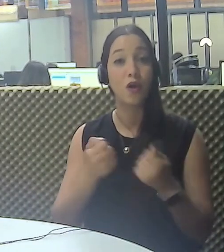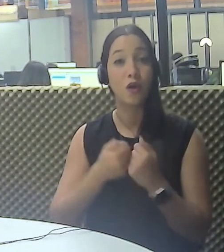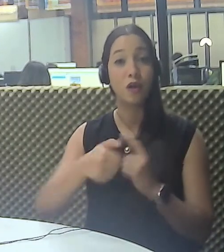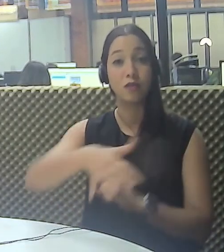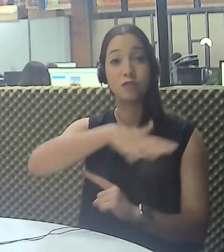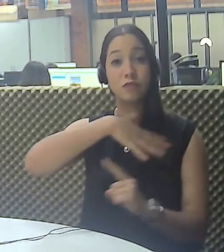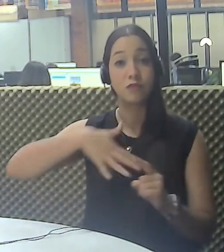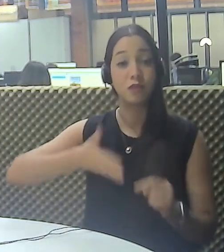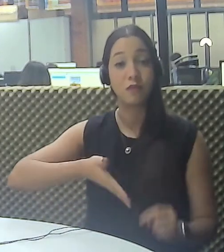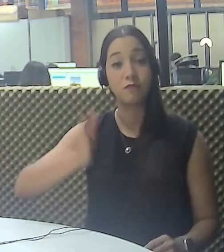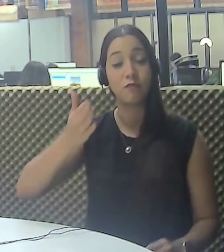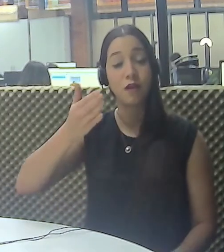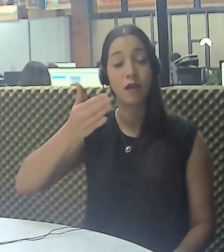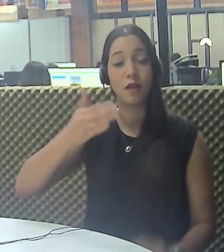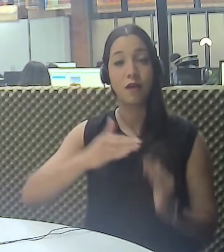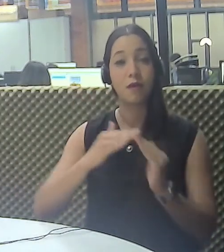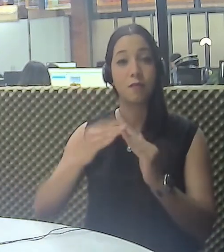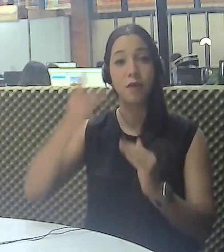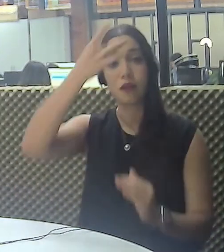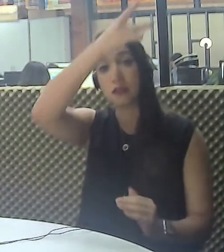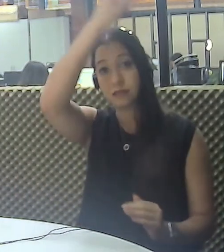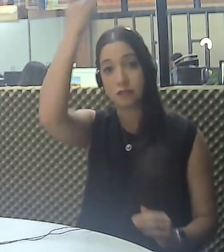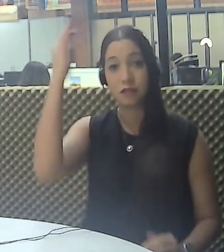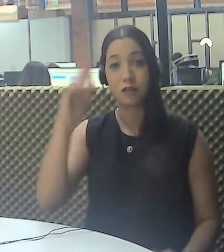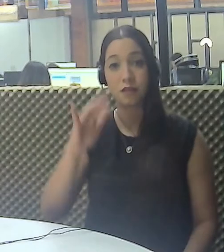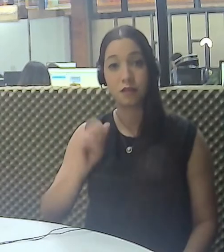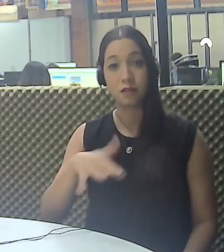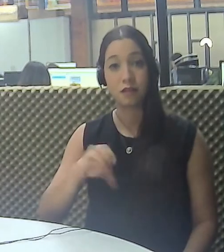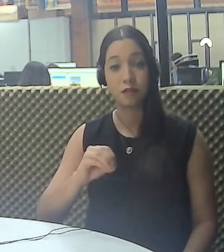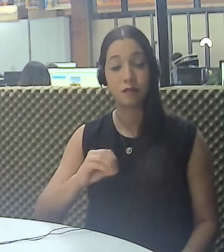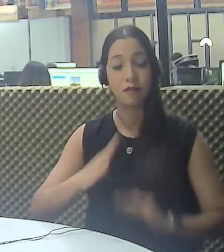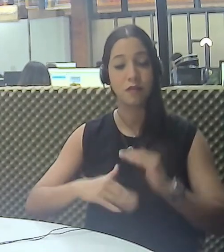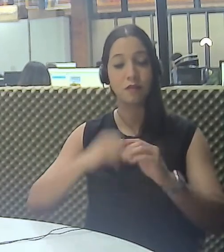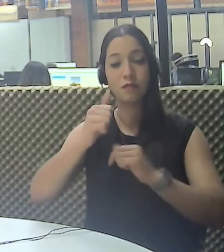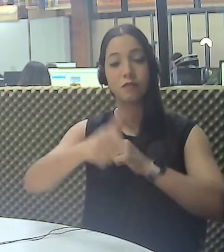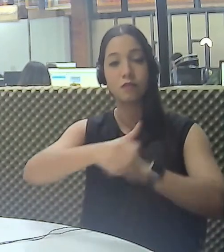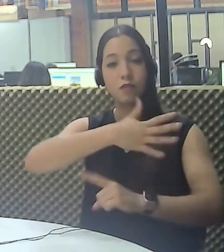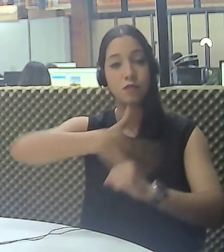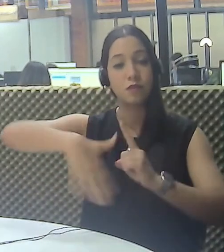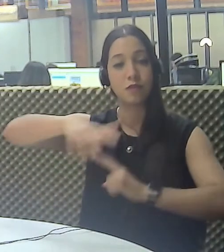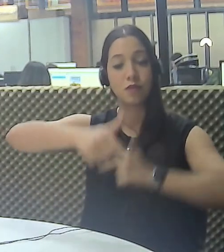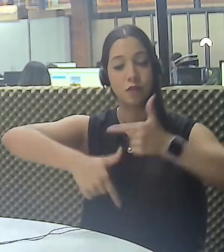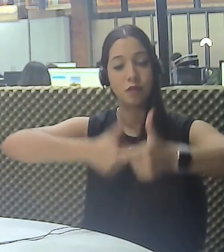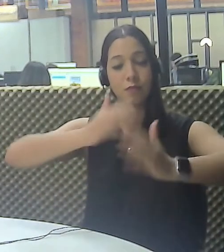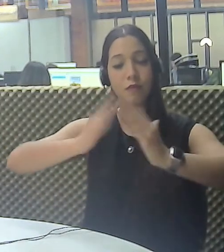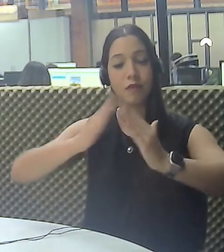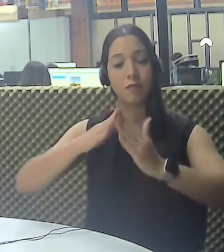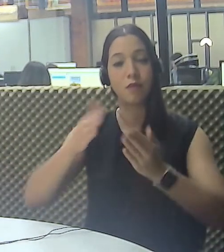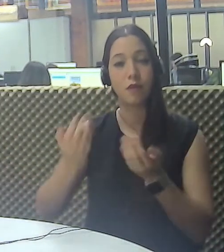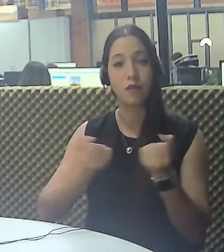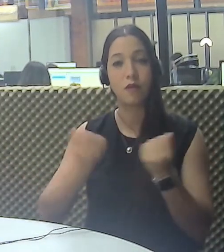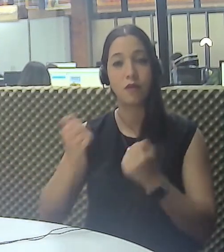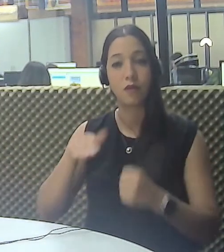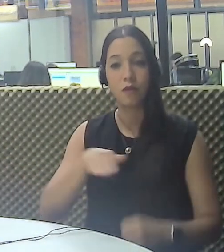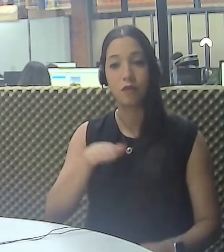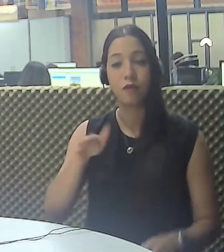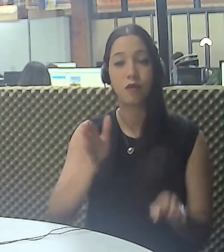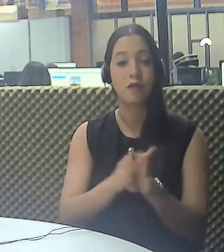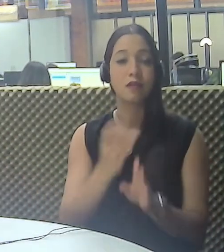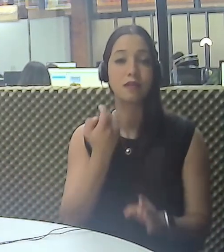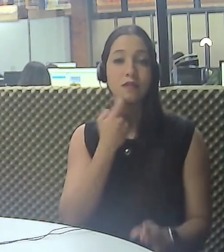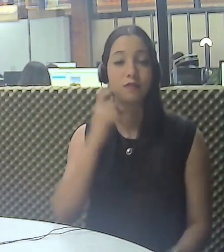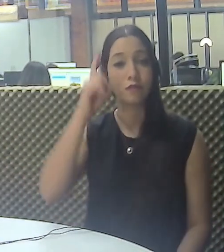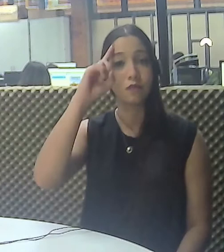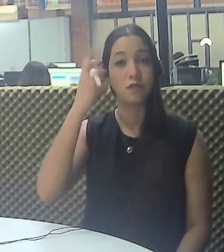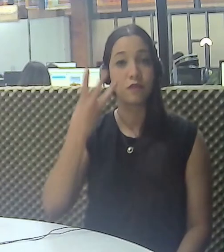São Francisco. O veículo da Secretaria Municipal de Desenvolvimento Social, Trabalho e Habitação fica estacionado até sexta-feira, dia 30, na